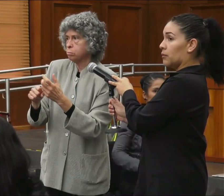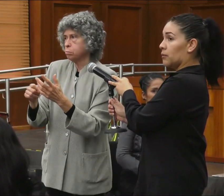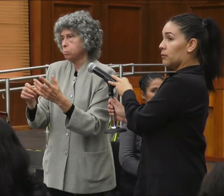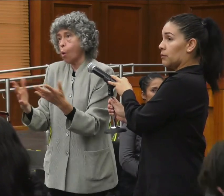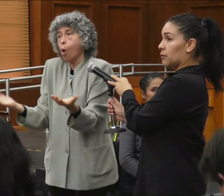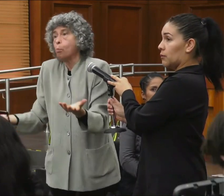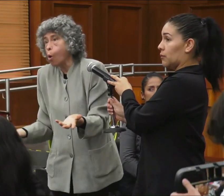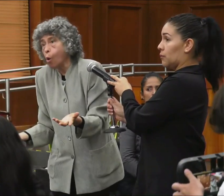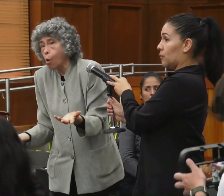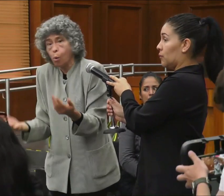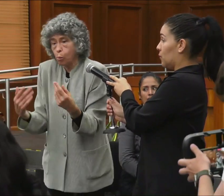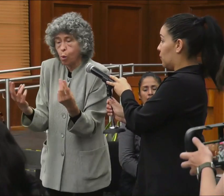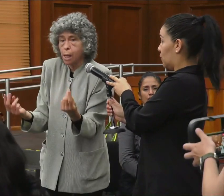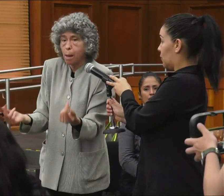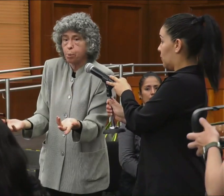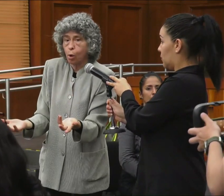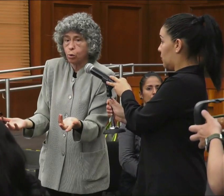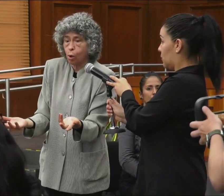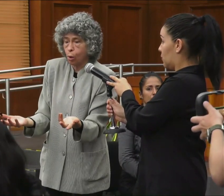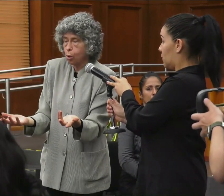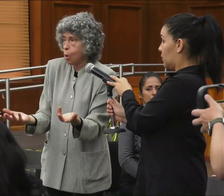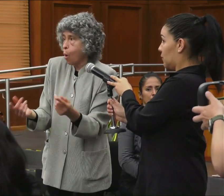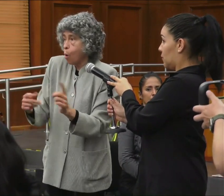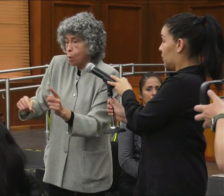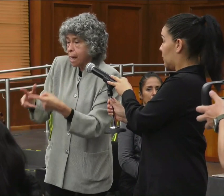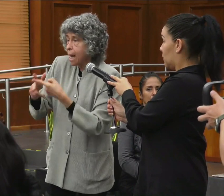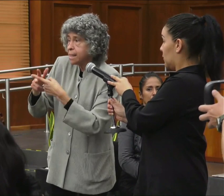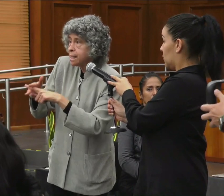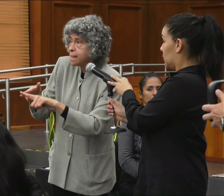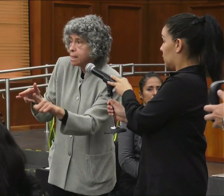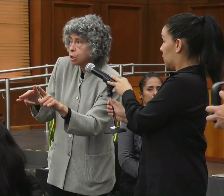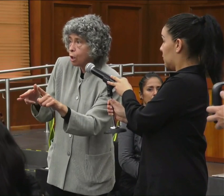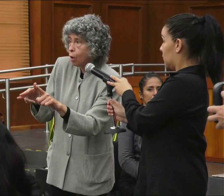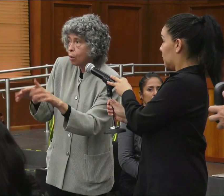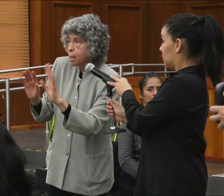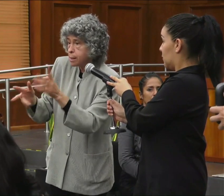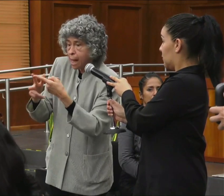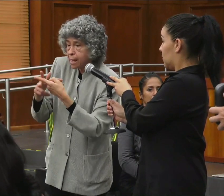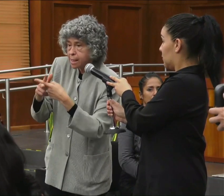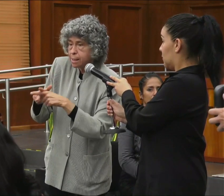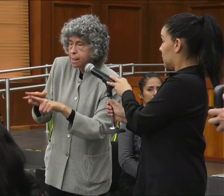año o ya pronto o ya inicio,